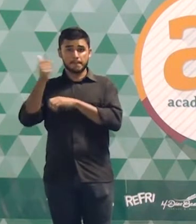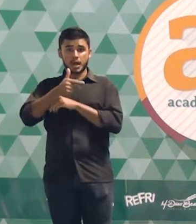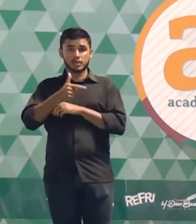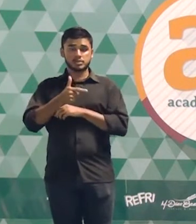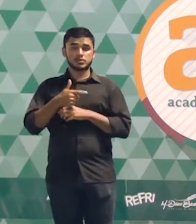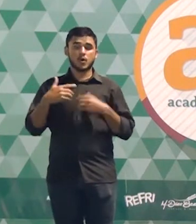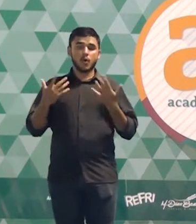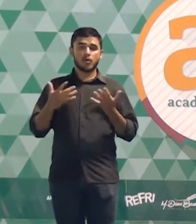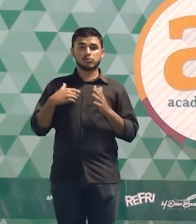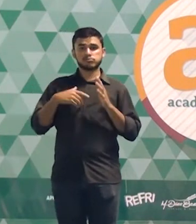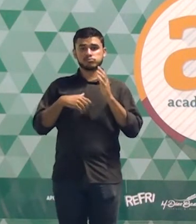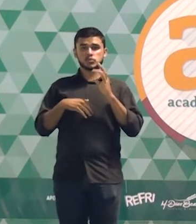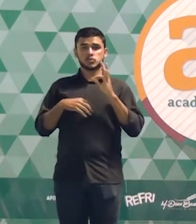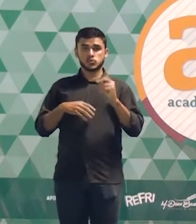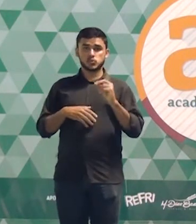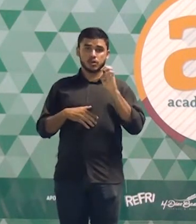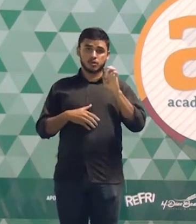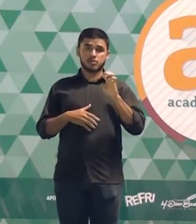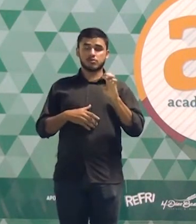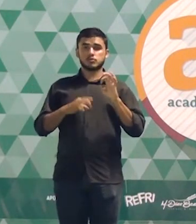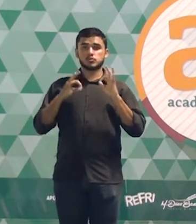narrativas.